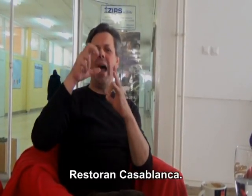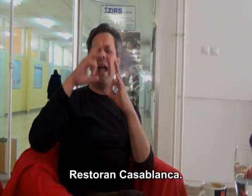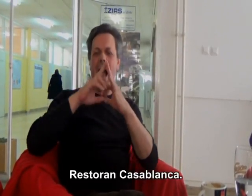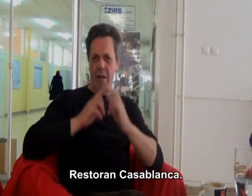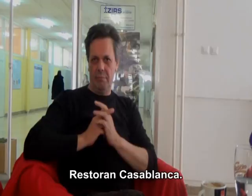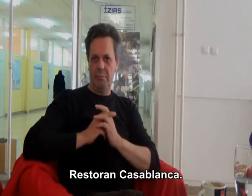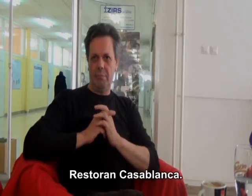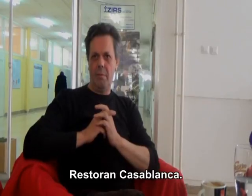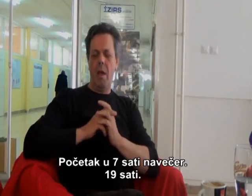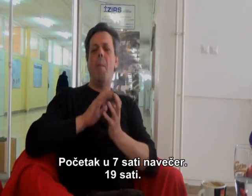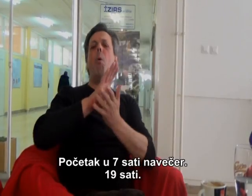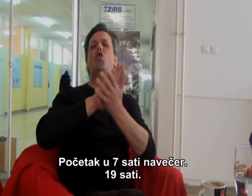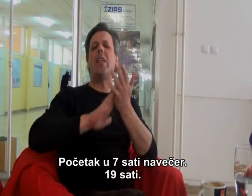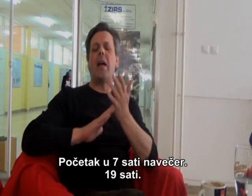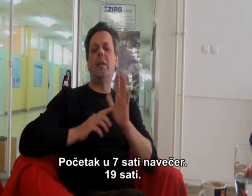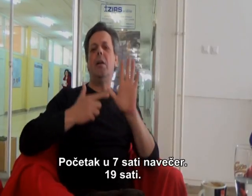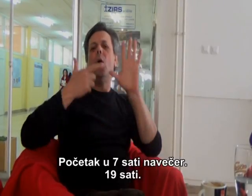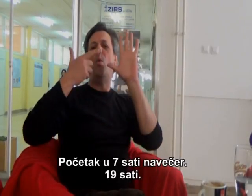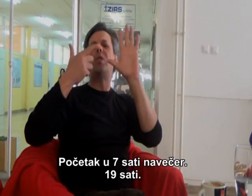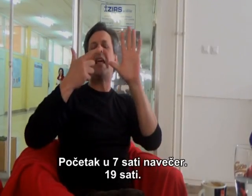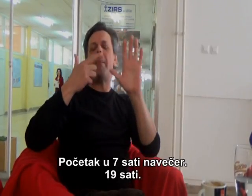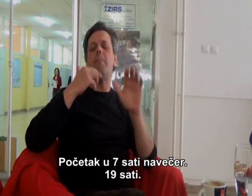Blanka. Početak u 7